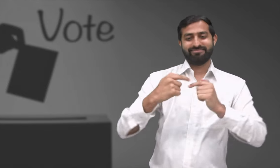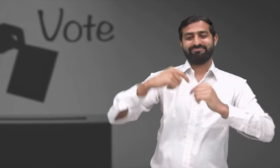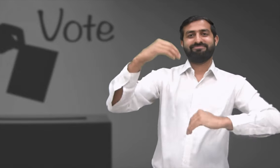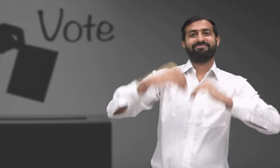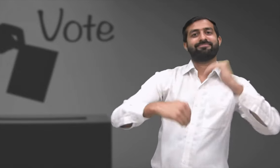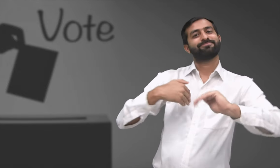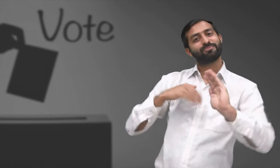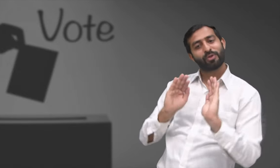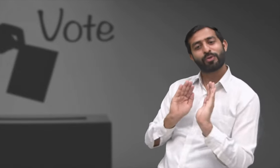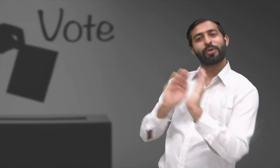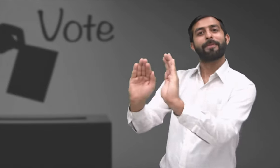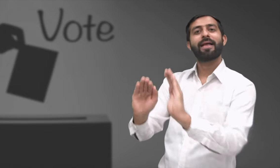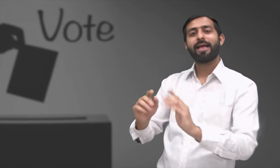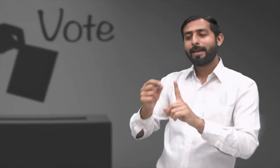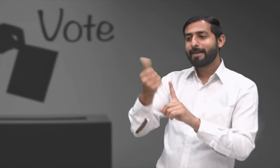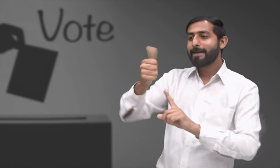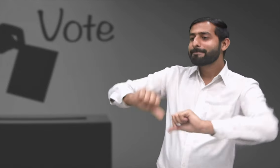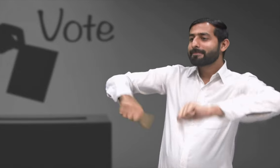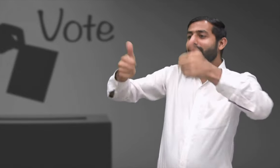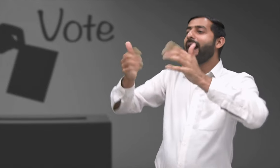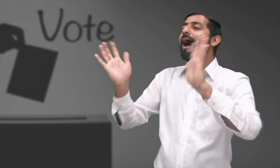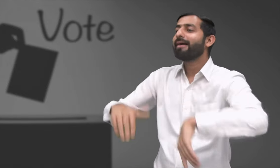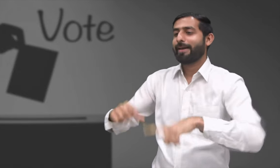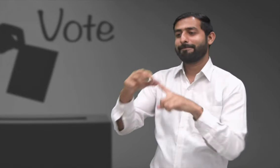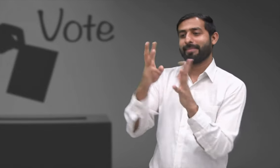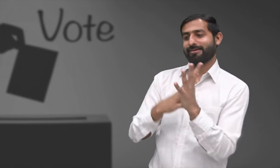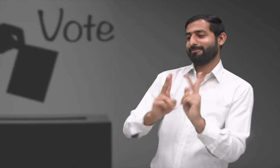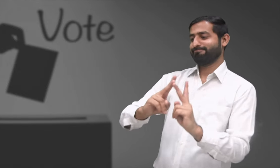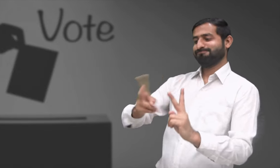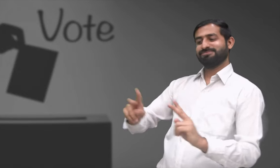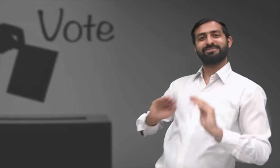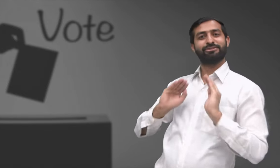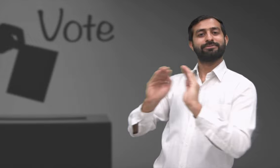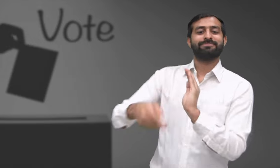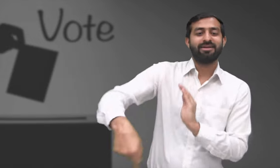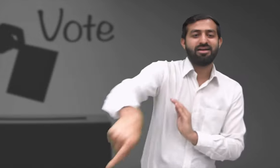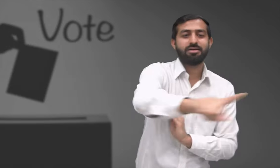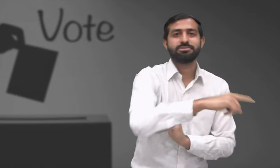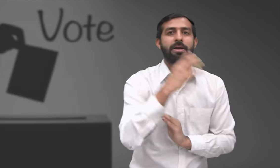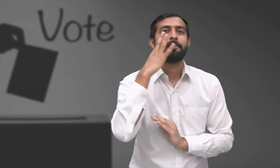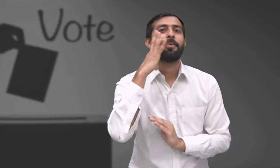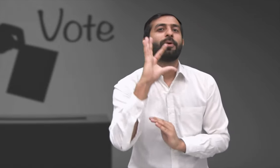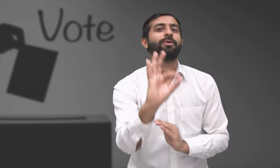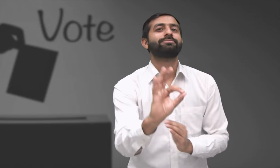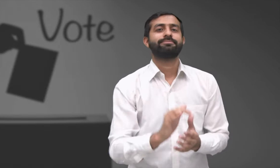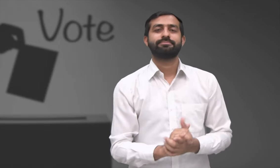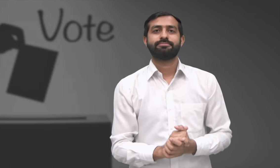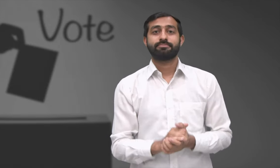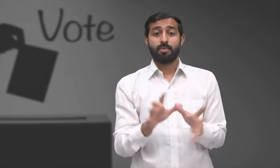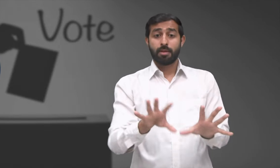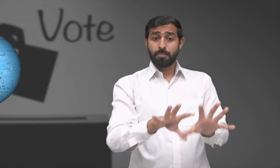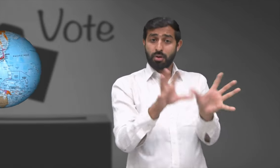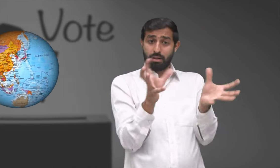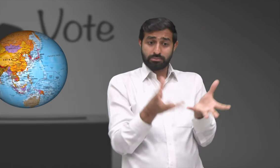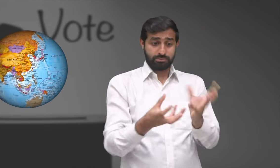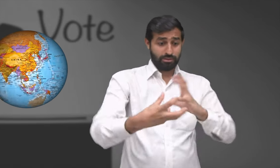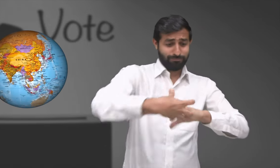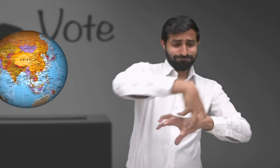लोकतंत्र के द्वारा एवं लोगों के निर्णय पर आधारित होता है जो महत्त्वपूर्ण होता है विश्व का